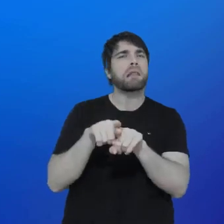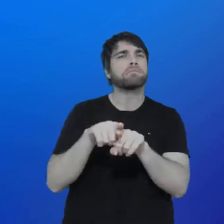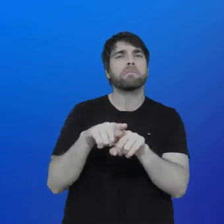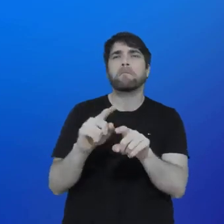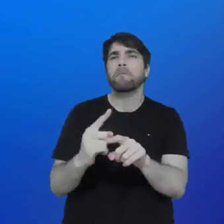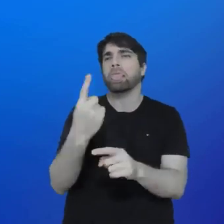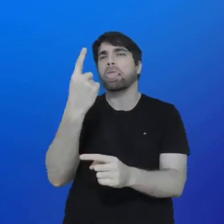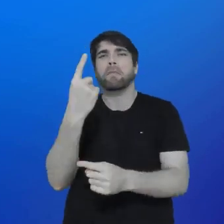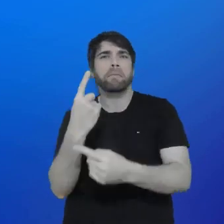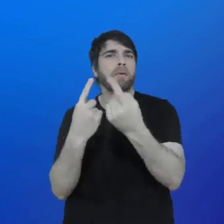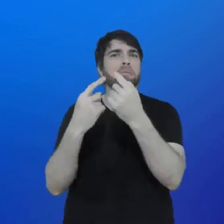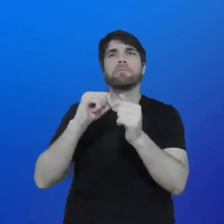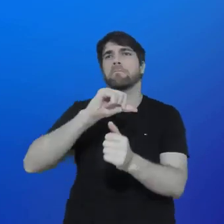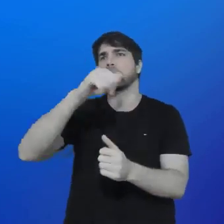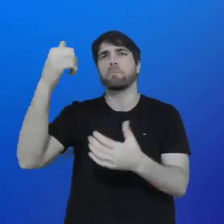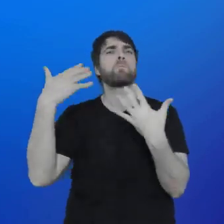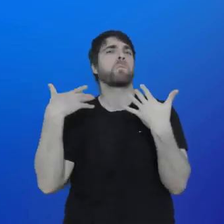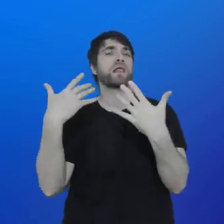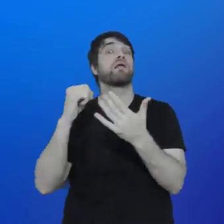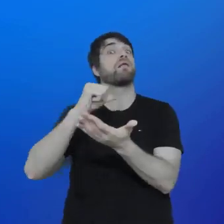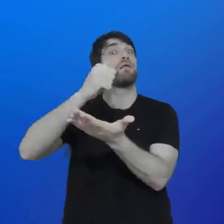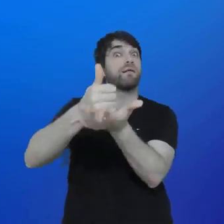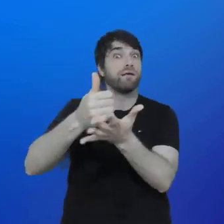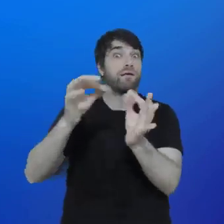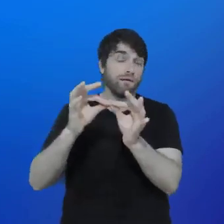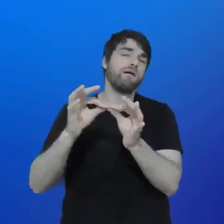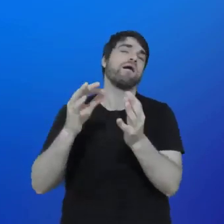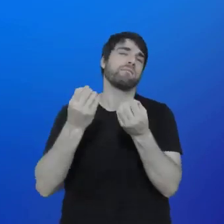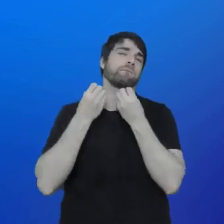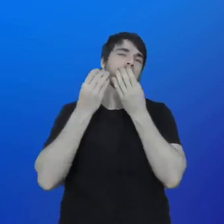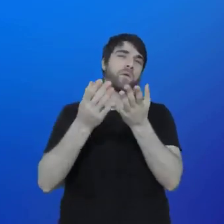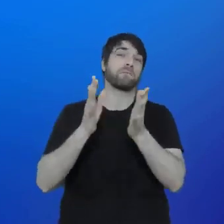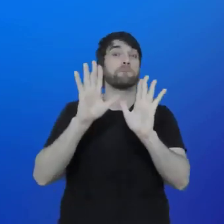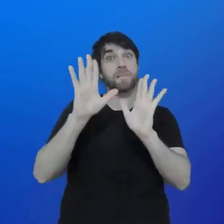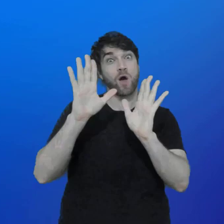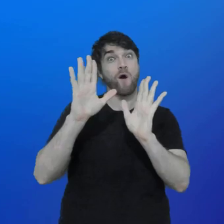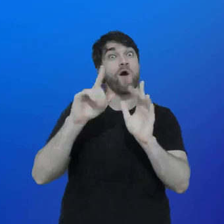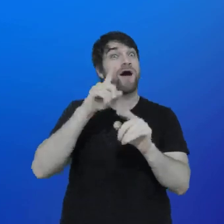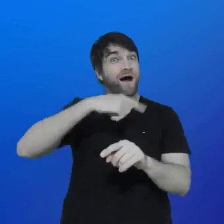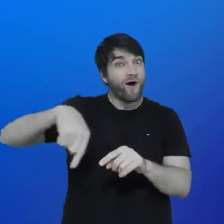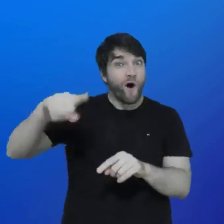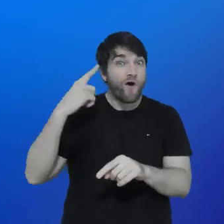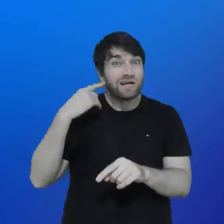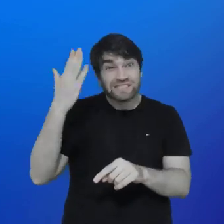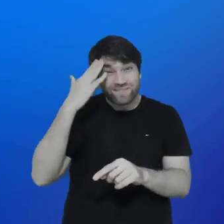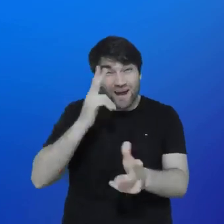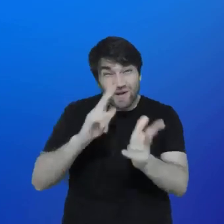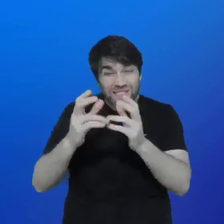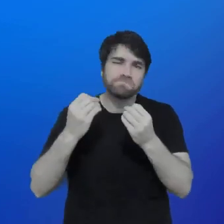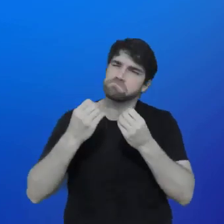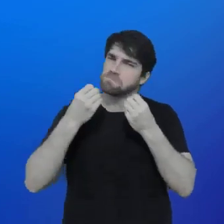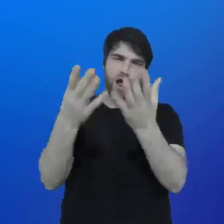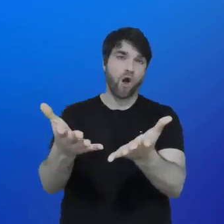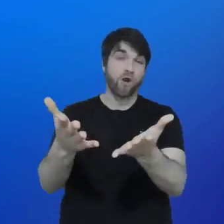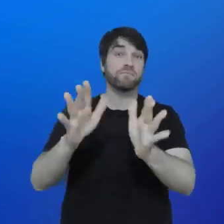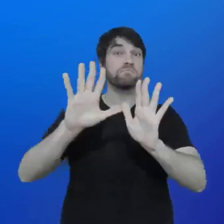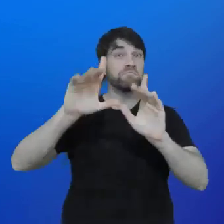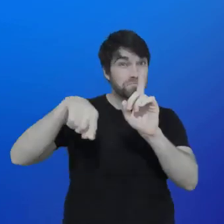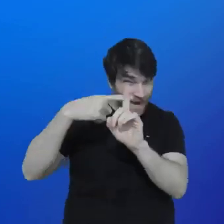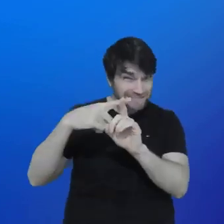personas sordas integradas a un grupo oyente. Si se cuenta con un intérprete, mejor. Si el resto de las personas saben lengua de señas, mucho mejor. Y si además